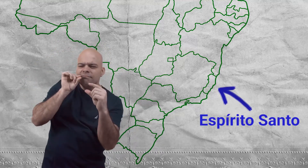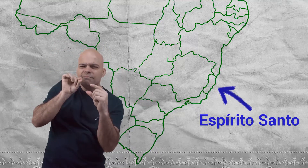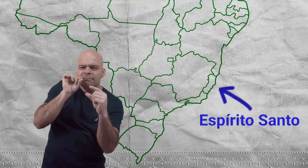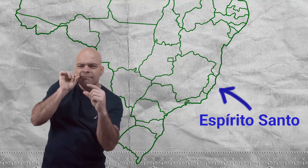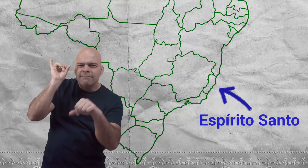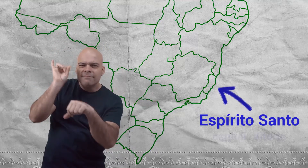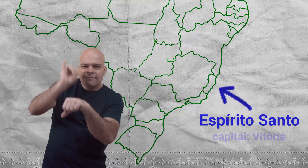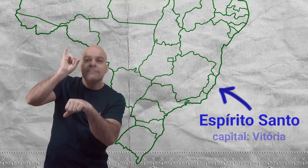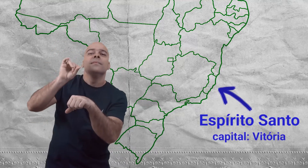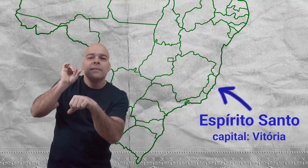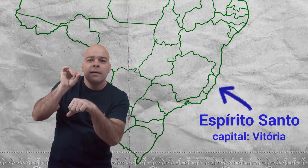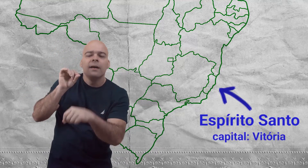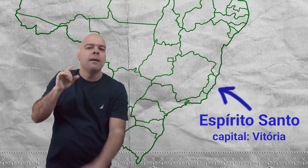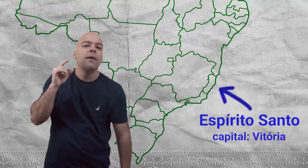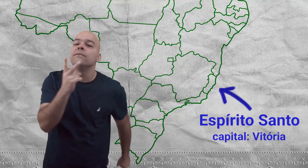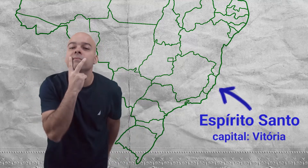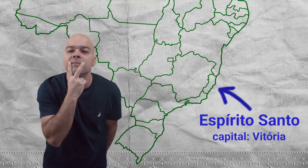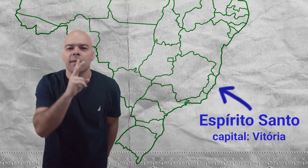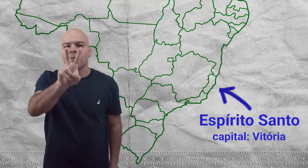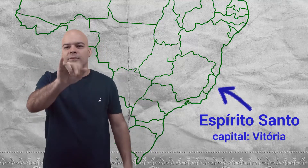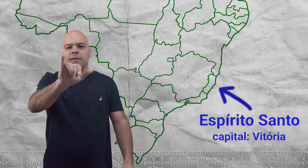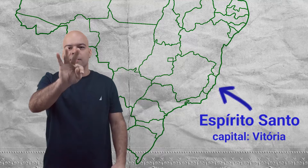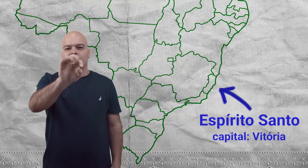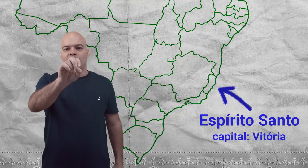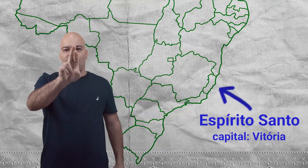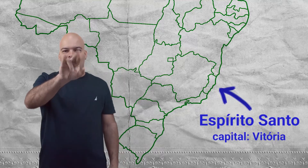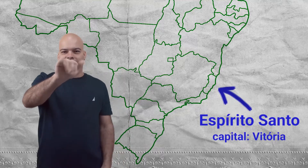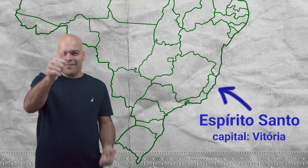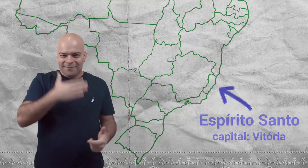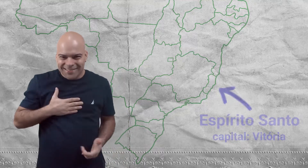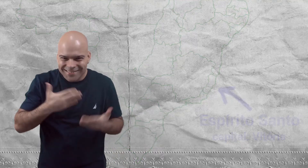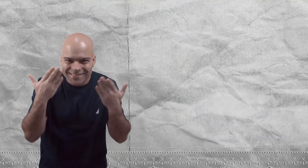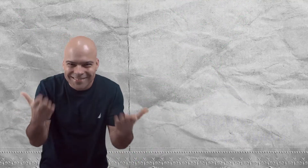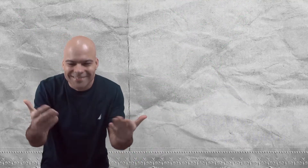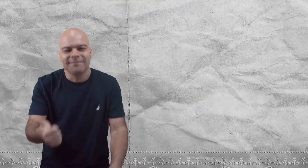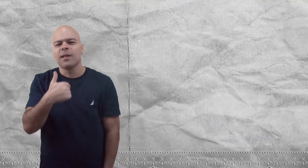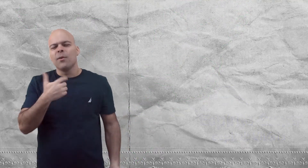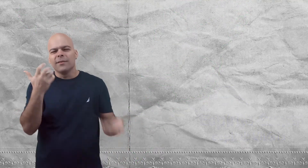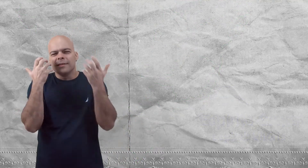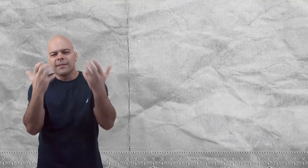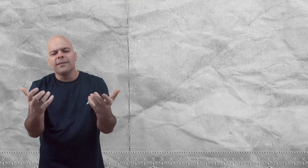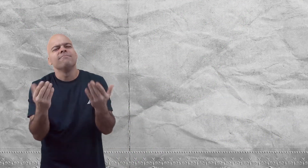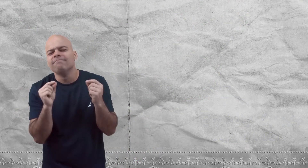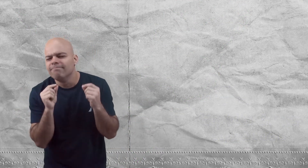Aquele pedacinho é o meu estado e a sua capital é Vitória. É um prazer estar aqui. Eu